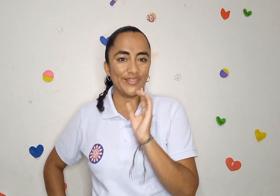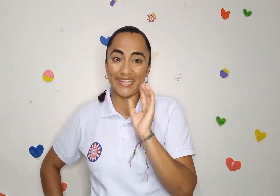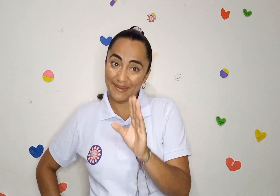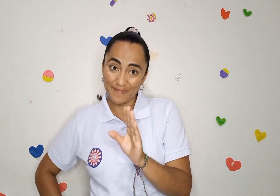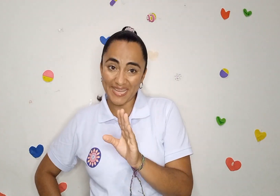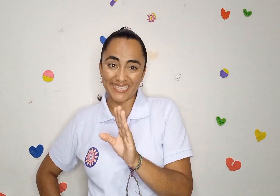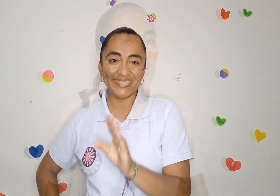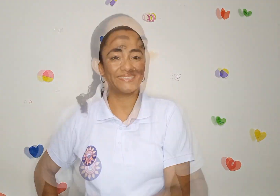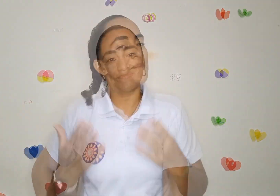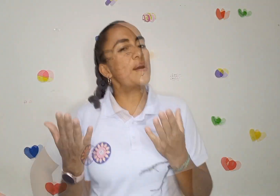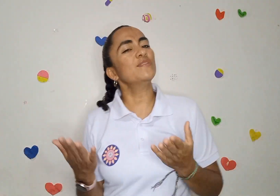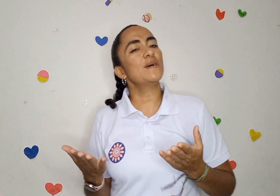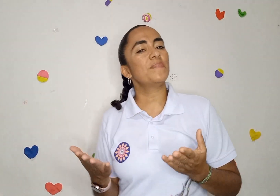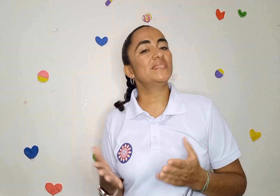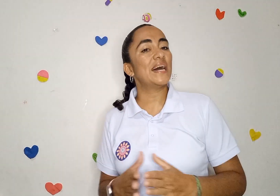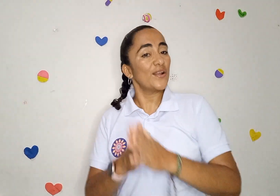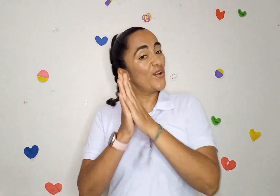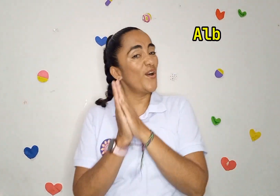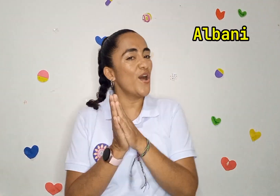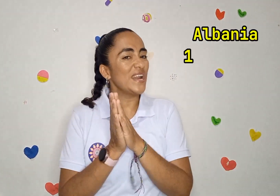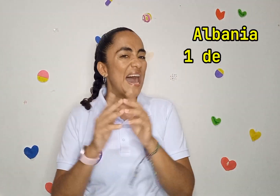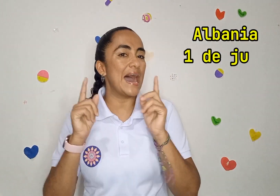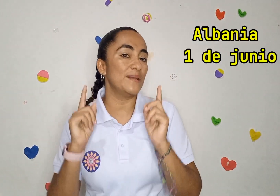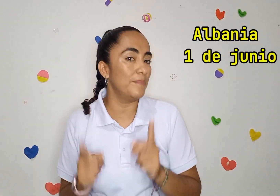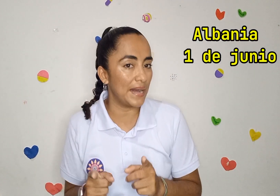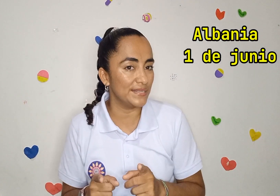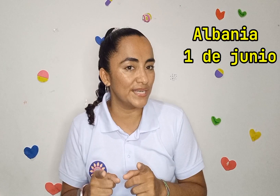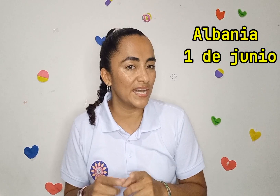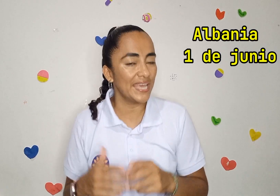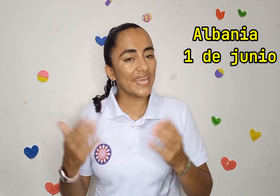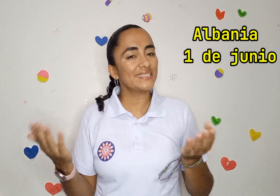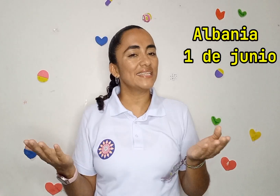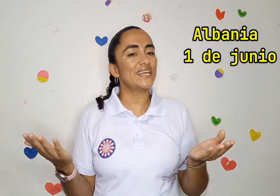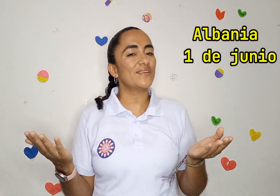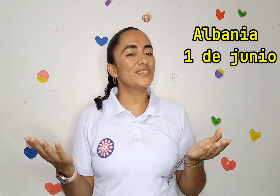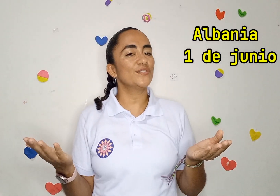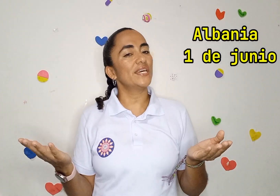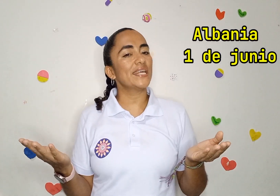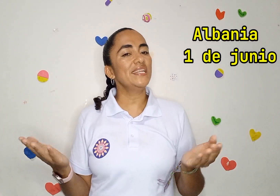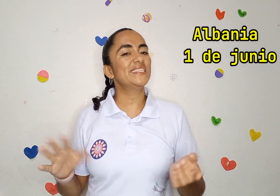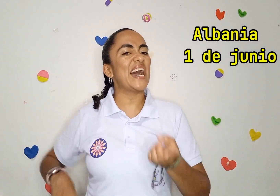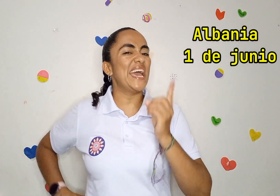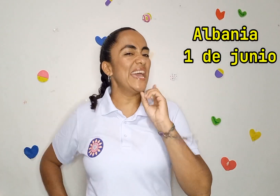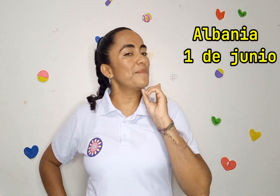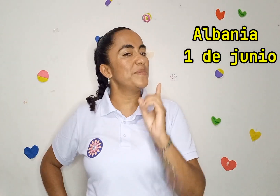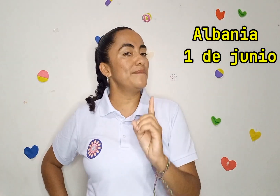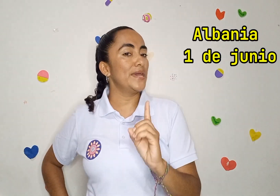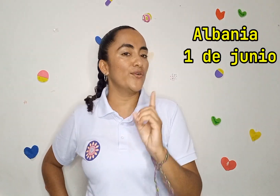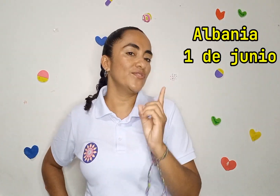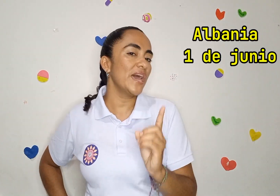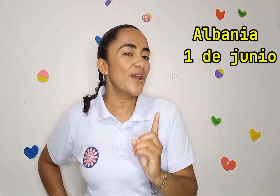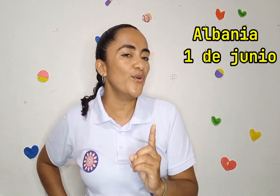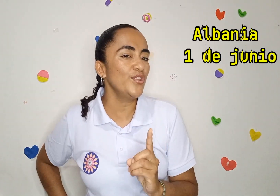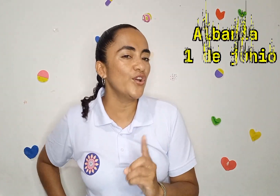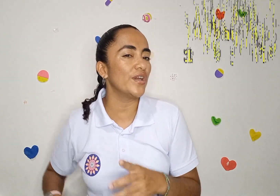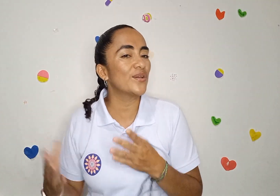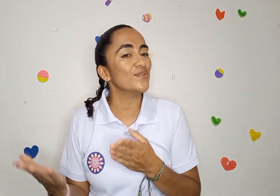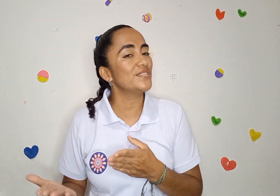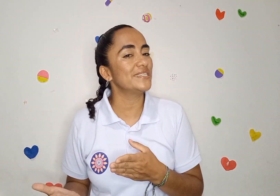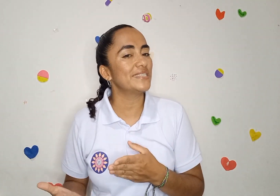del país. Vamos a empezar con Albania. Esta celebración se realiza el 1 de junio y consiste